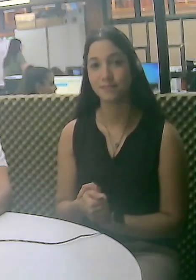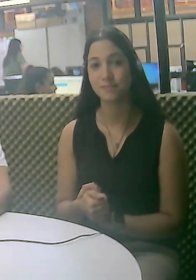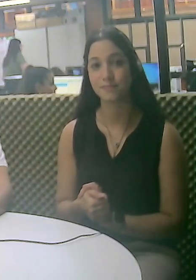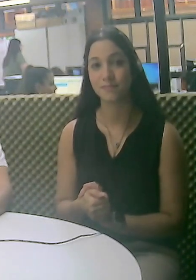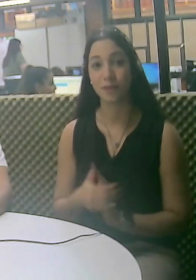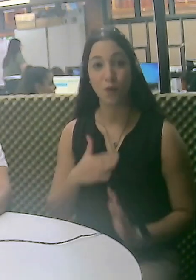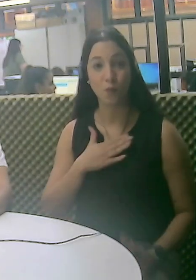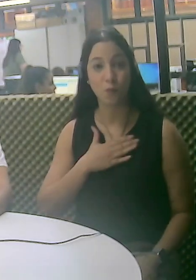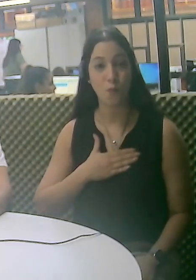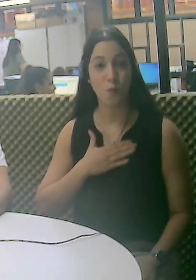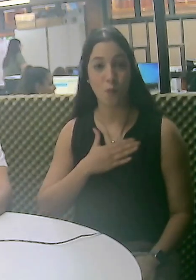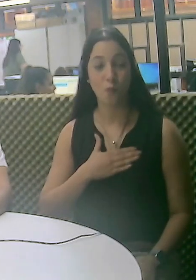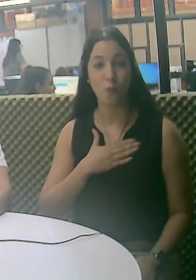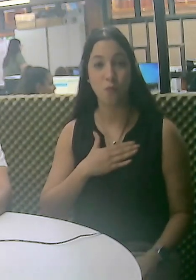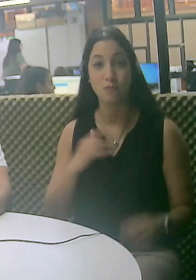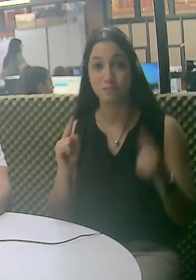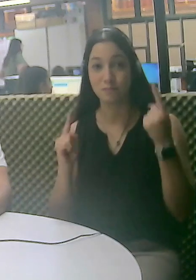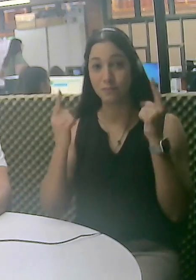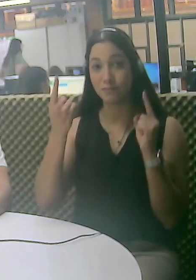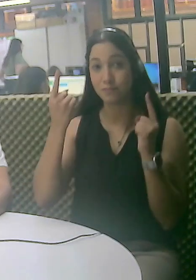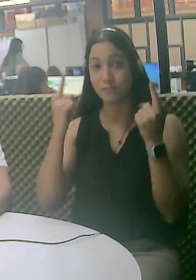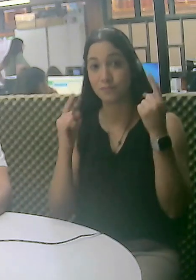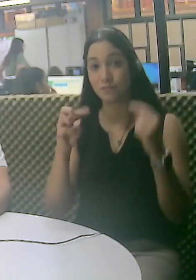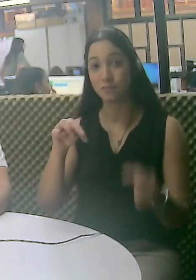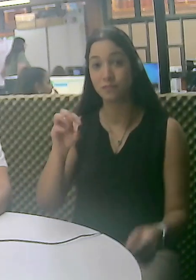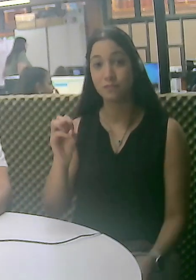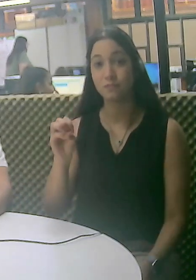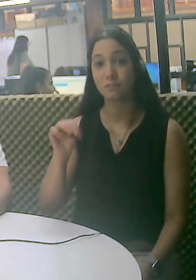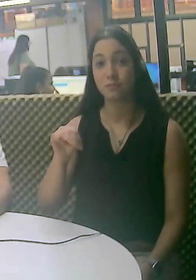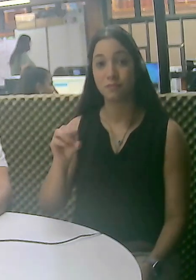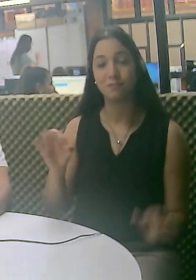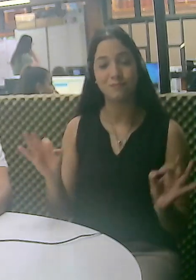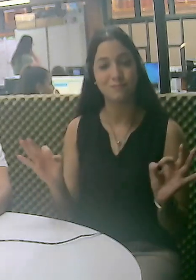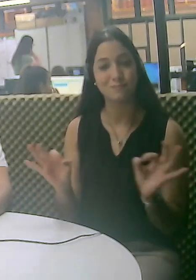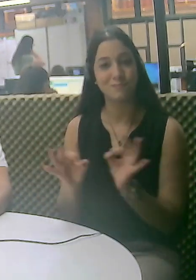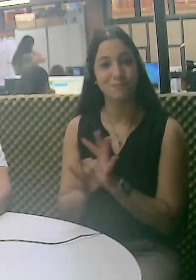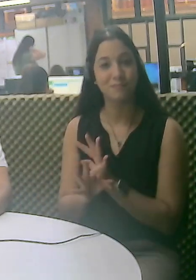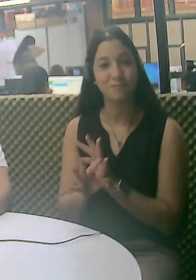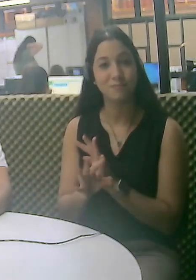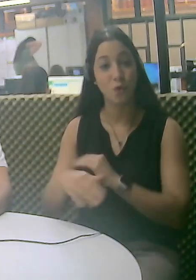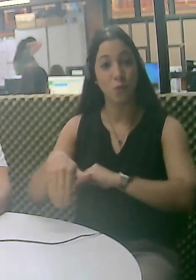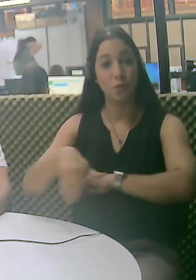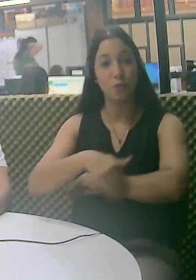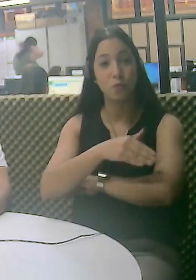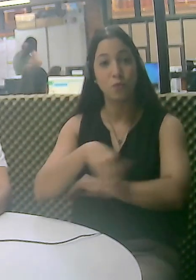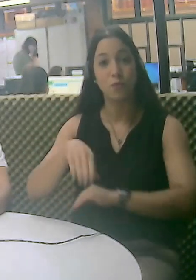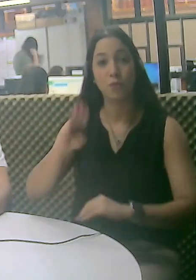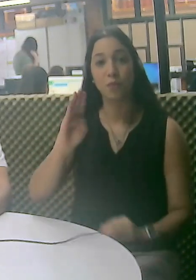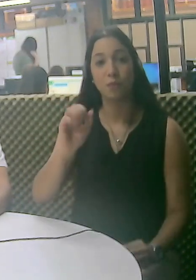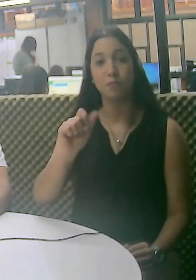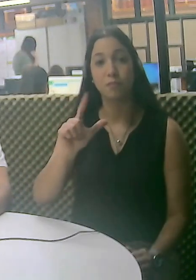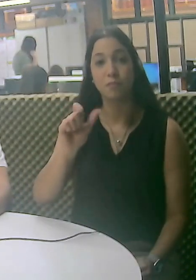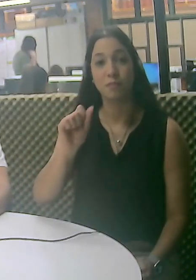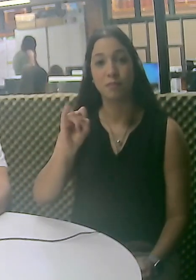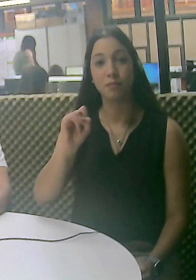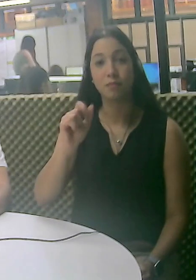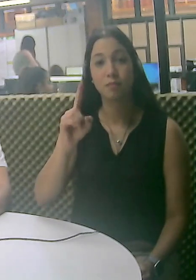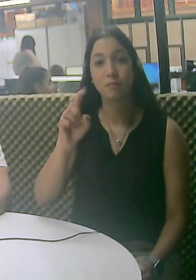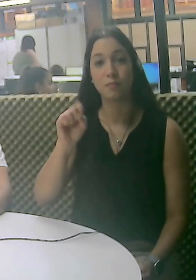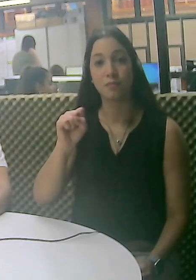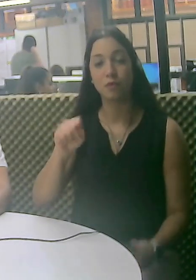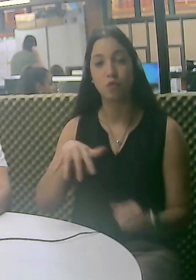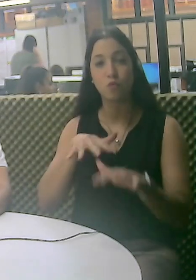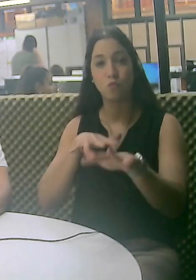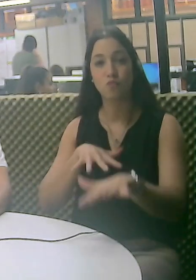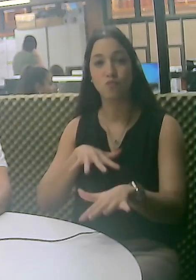Quem gosta e não abre mão da folia de Momo já pode se preparar. A Avenida Balaiadas, a nova passarela do samba de Uberlândia,